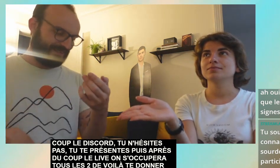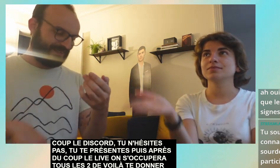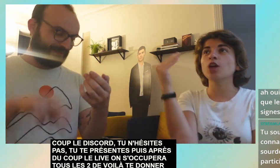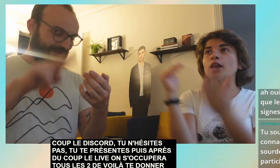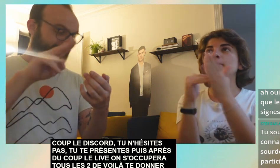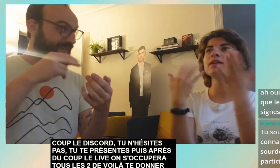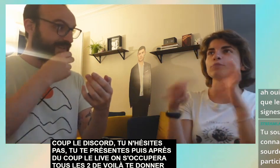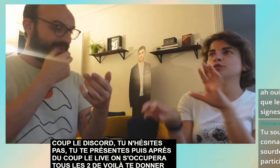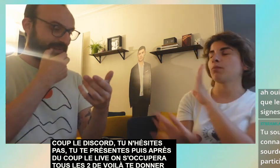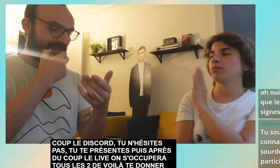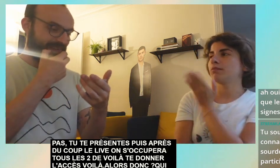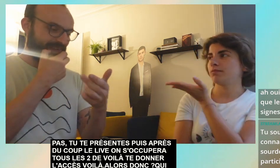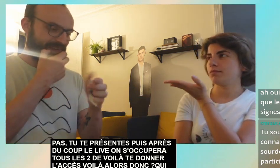c'est dans les 1900.